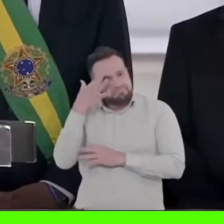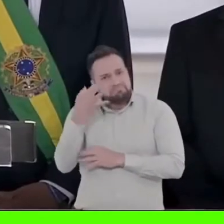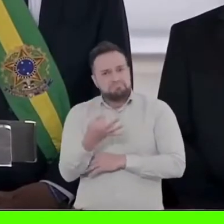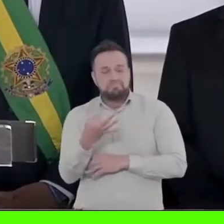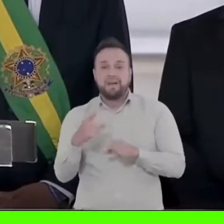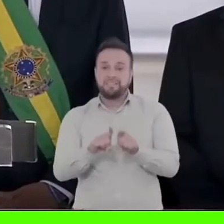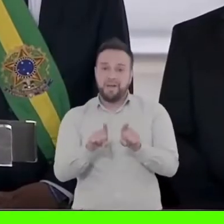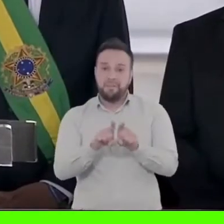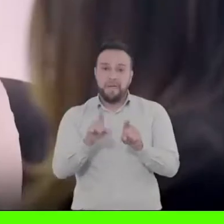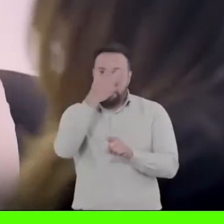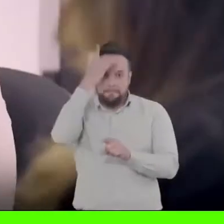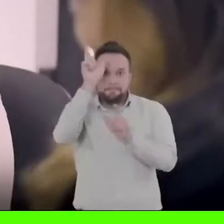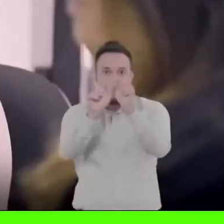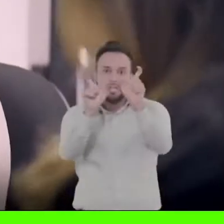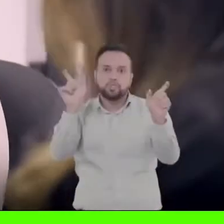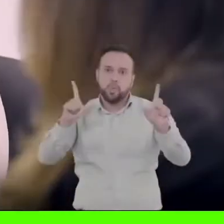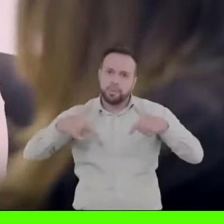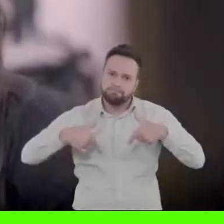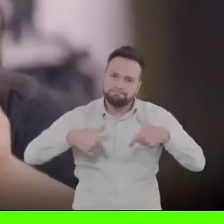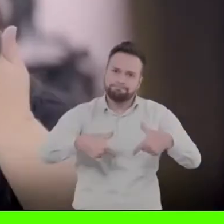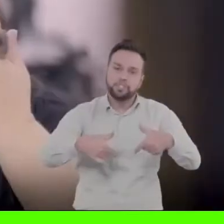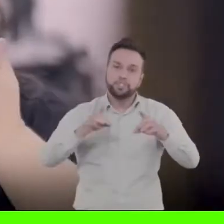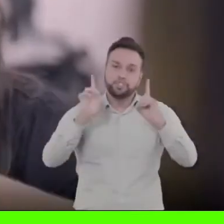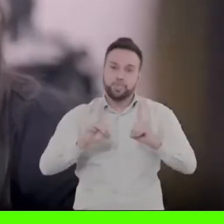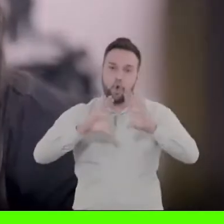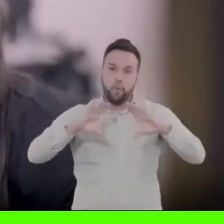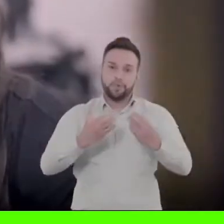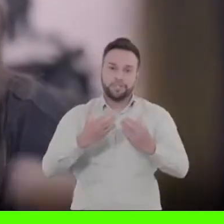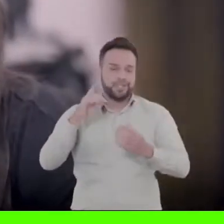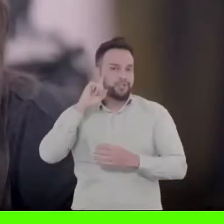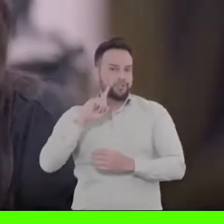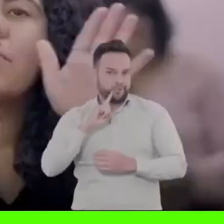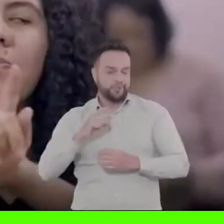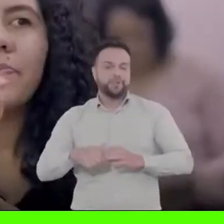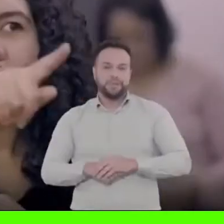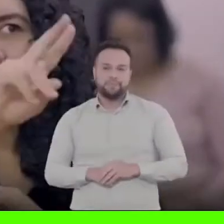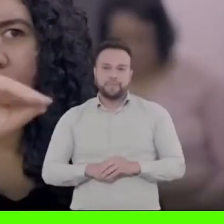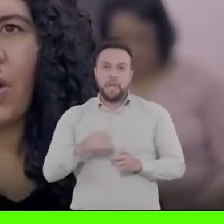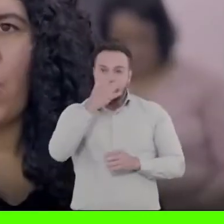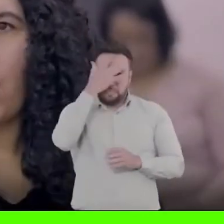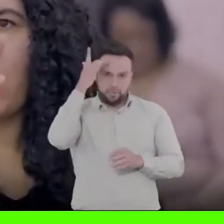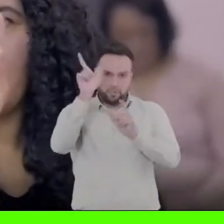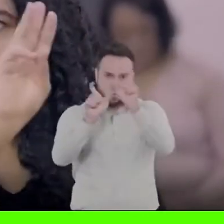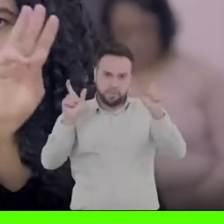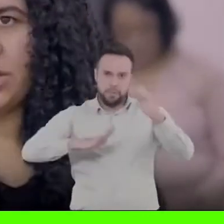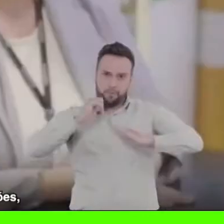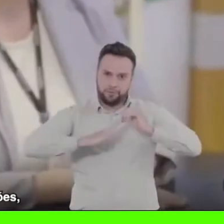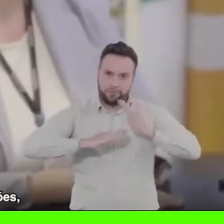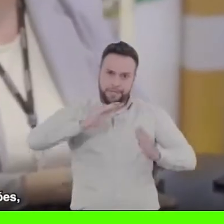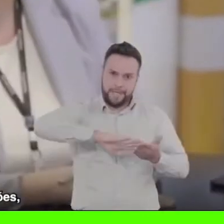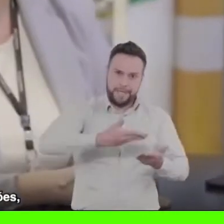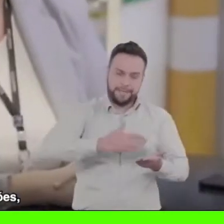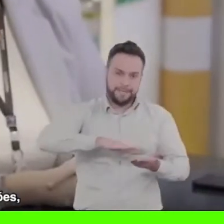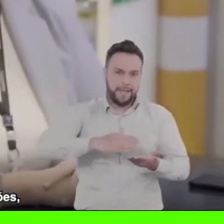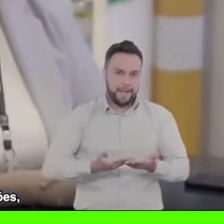reconhece também os que trabalham pelos direitos da comunidade surda, aos que interpretam a Libras, traduzindo